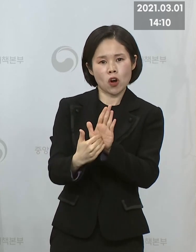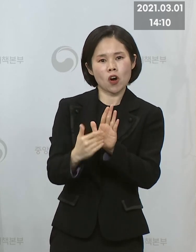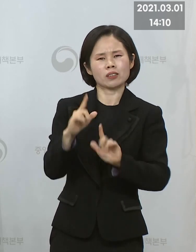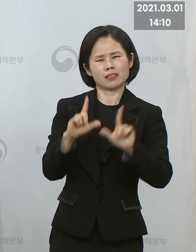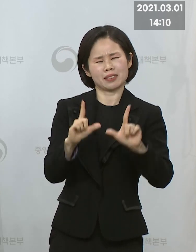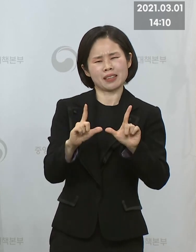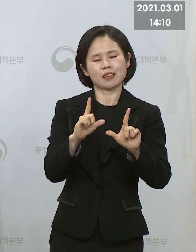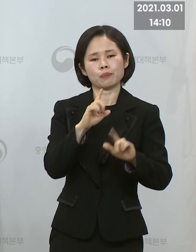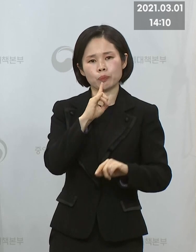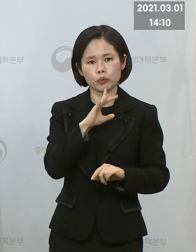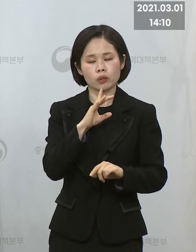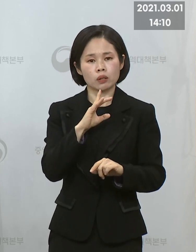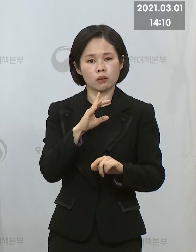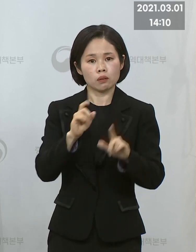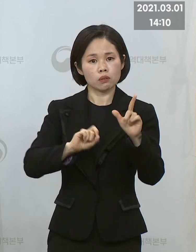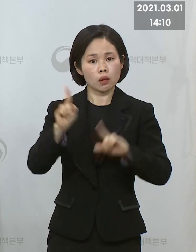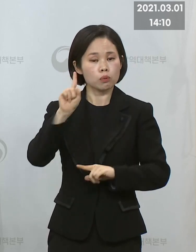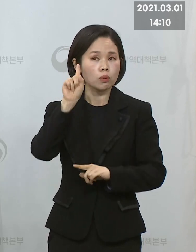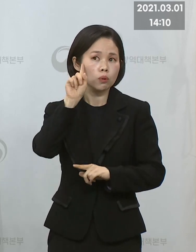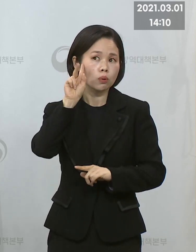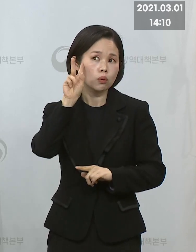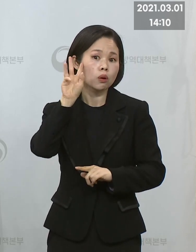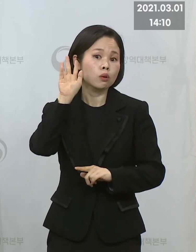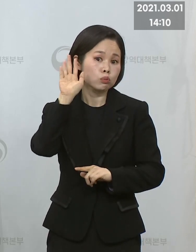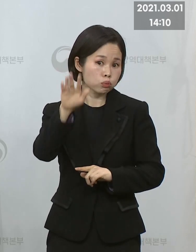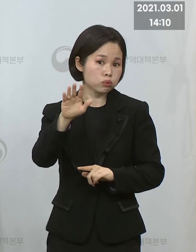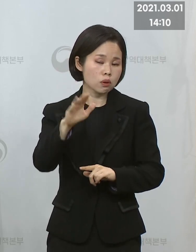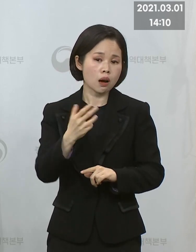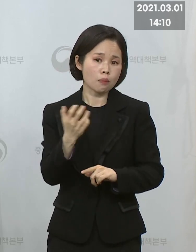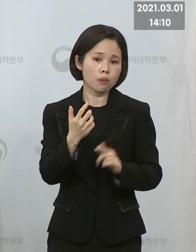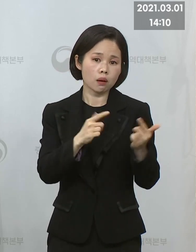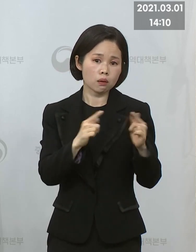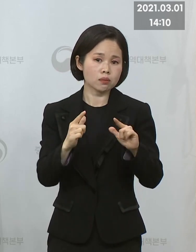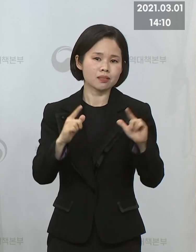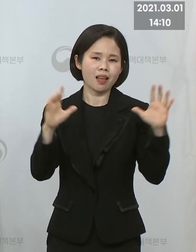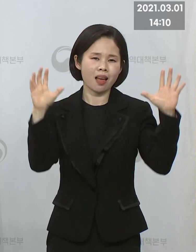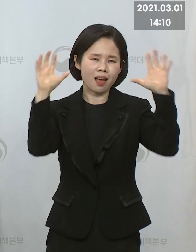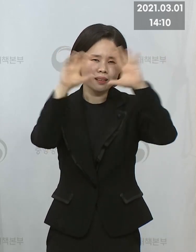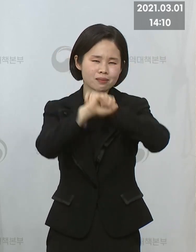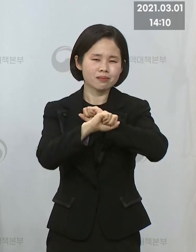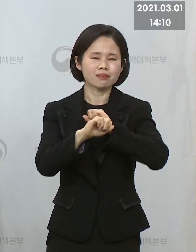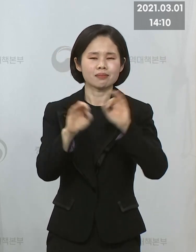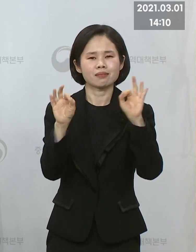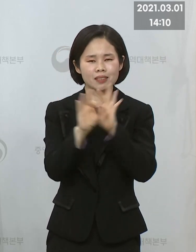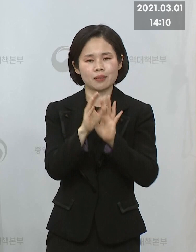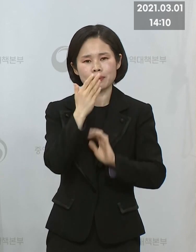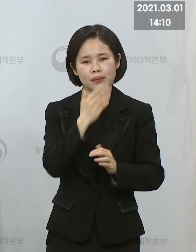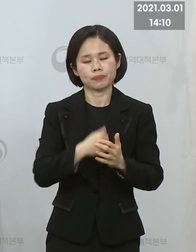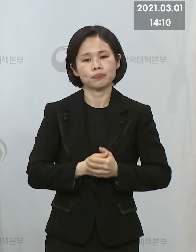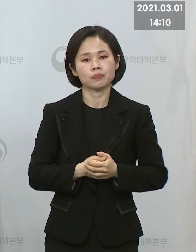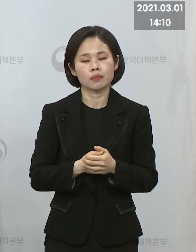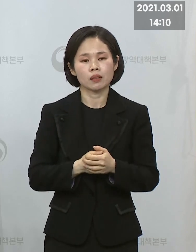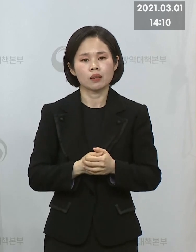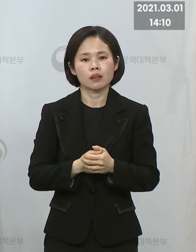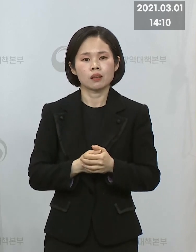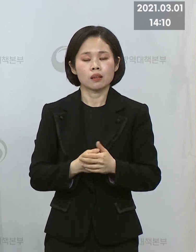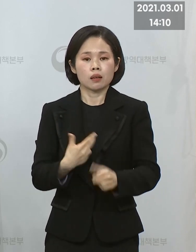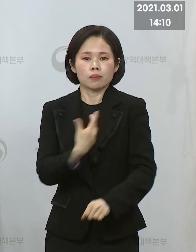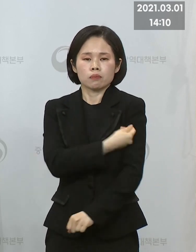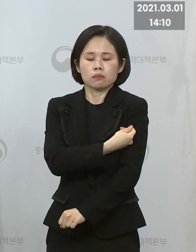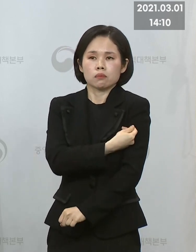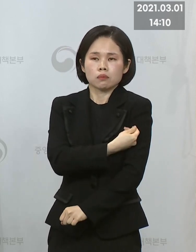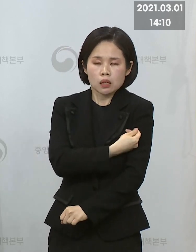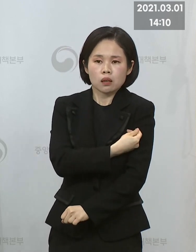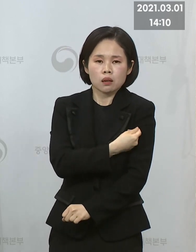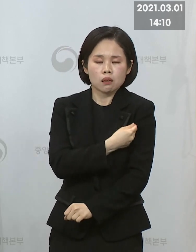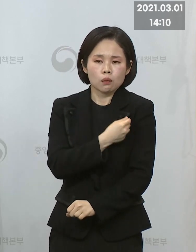3일 이내에 특별한 처치 없이 소실이 되는 것으로 되어 있습니다. 예방접종 후 경미한 이상